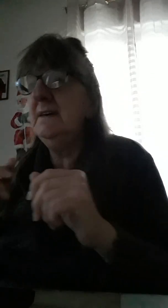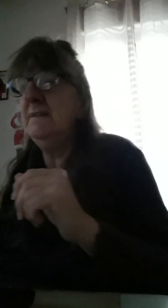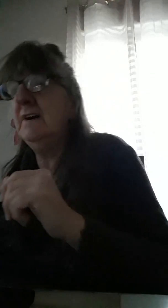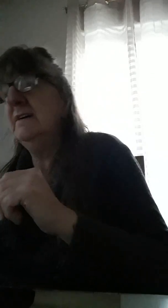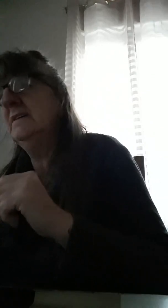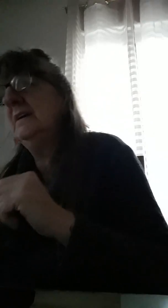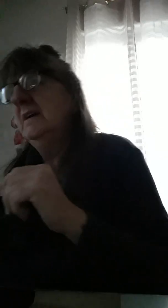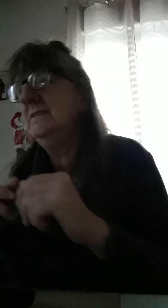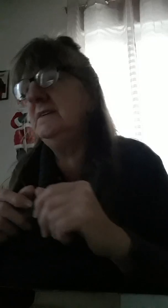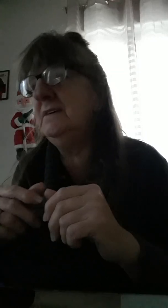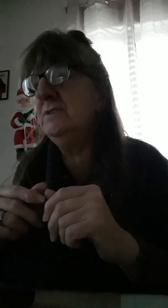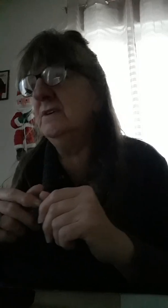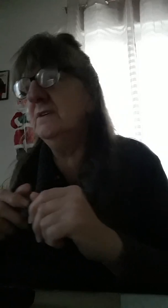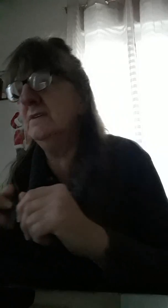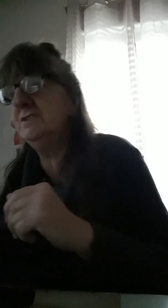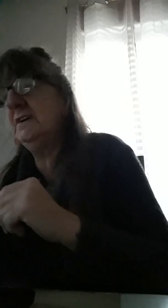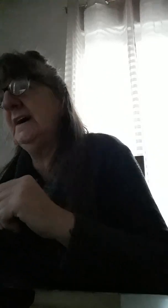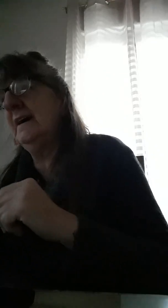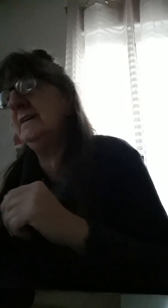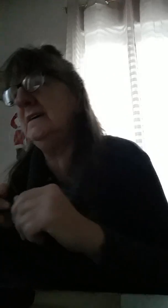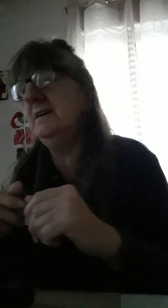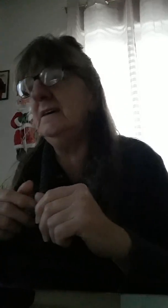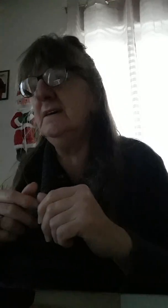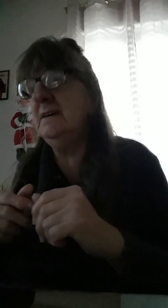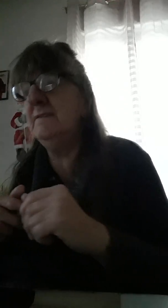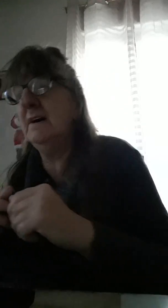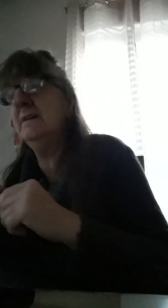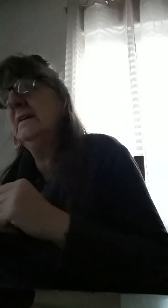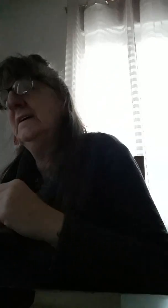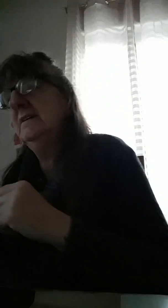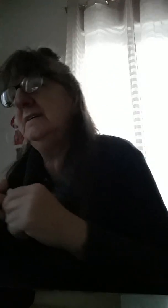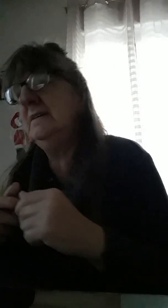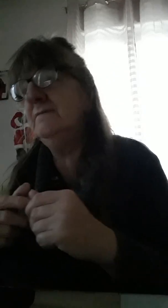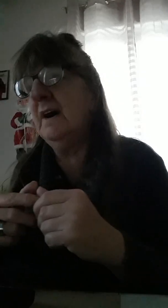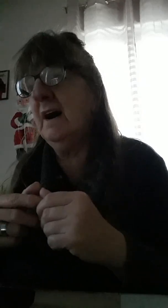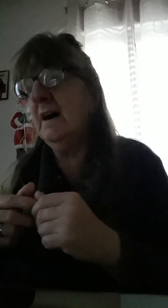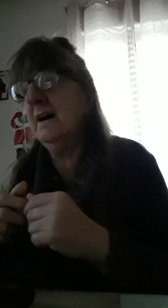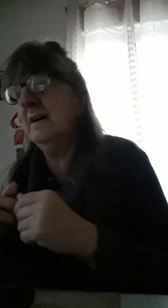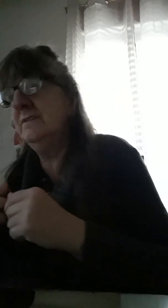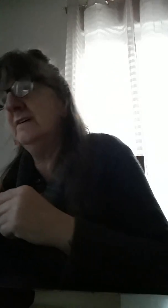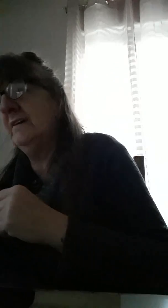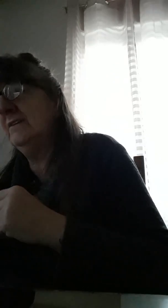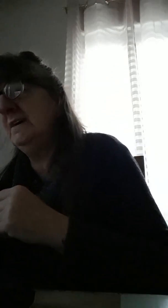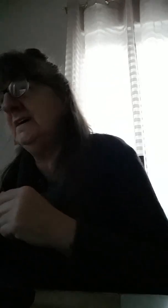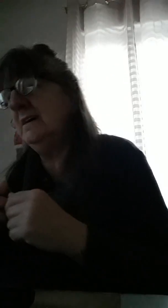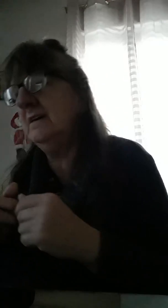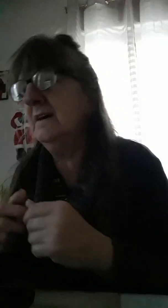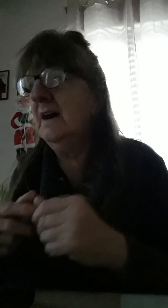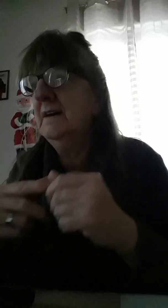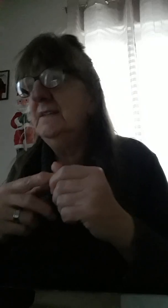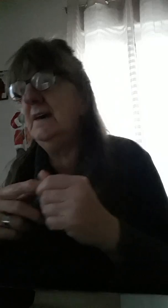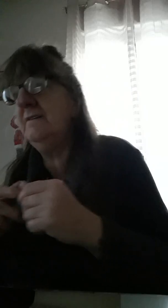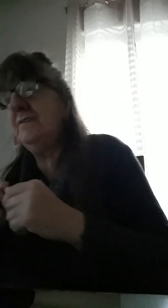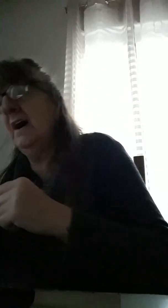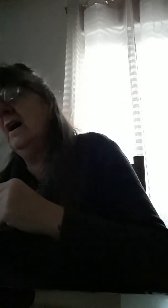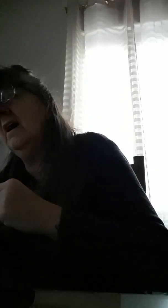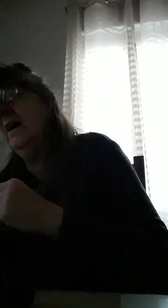arrive, il touche la rive, il voit devant lui des